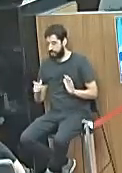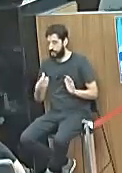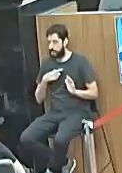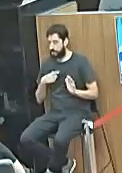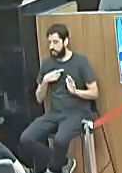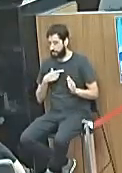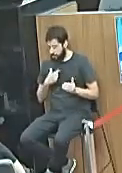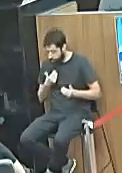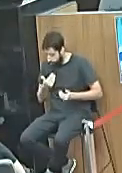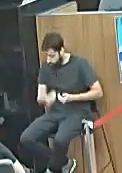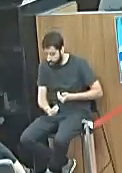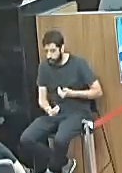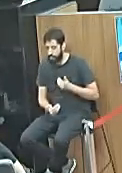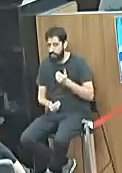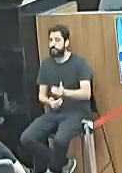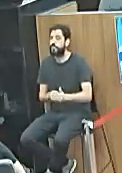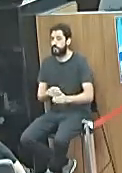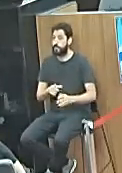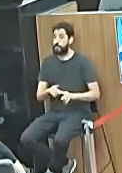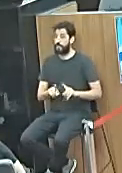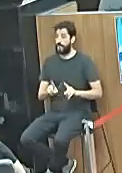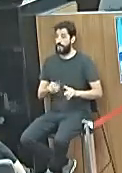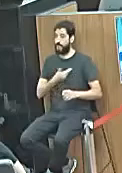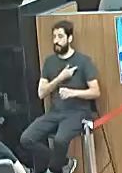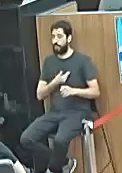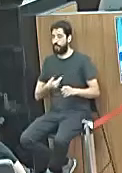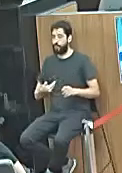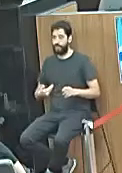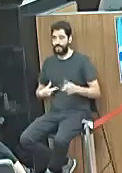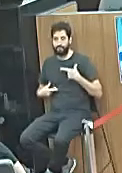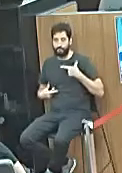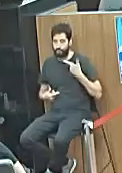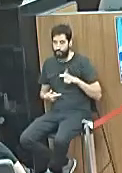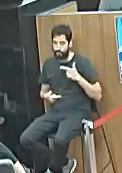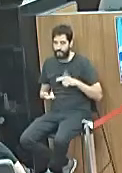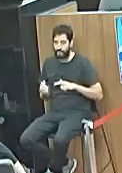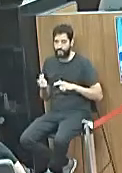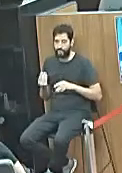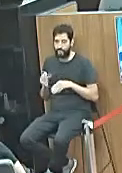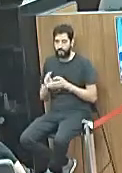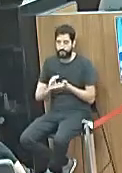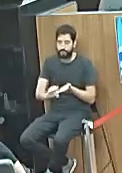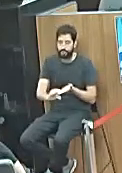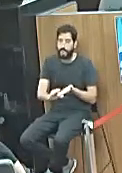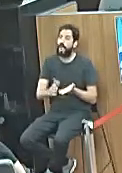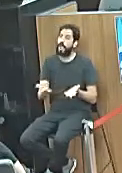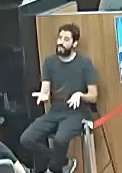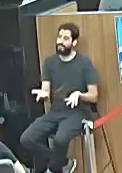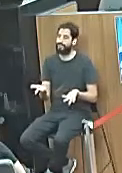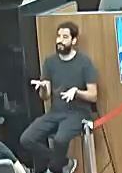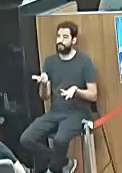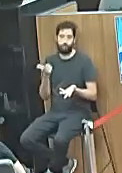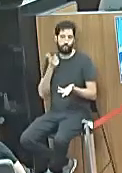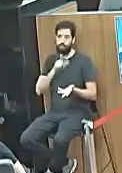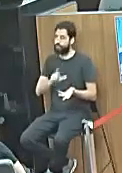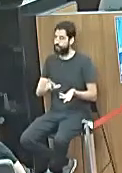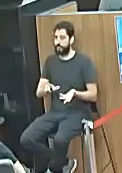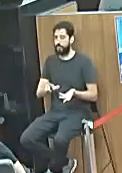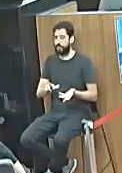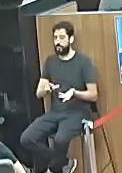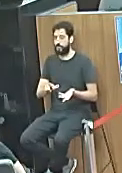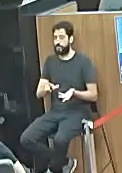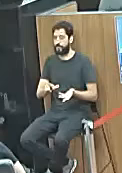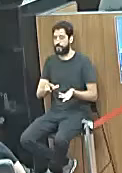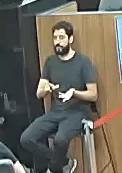teve avanço mas por questões o governo não ter é dinheiro para executar aí nós não conseguimos é